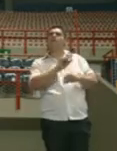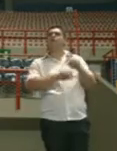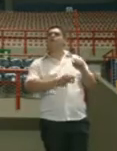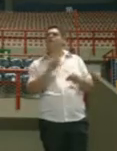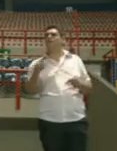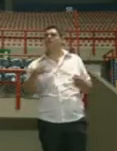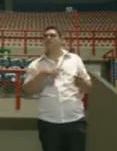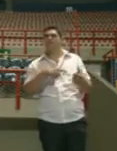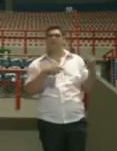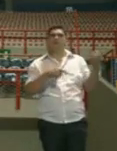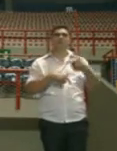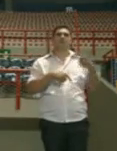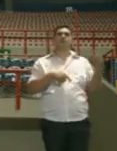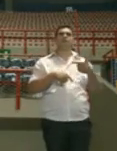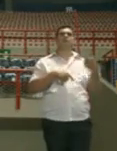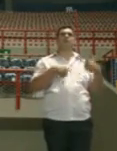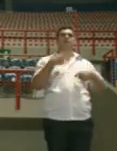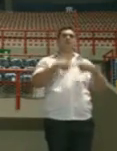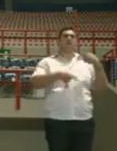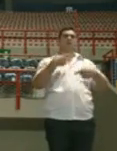de Segunda Guerra Mundial.